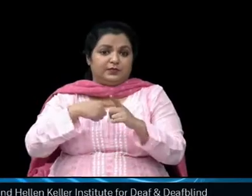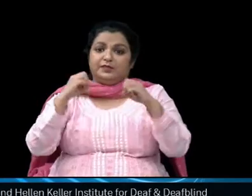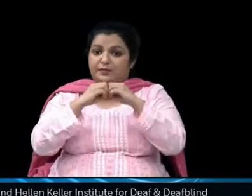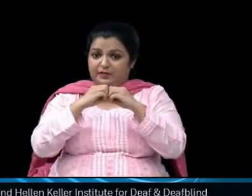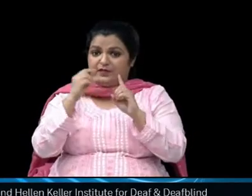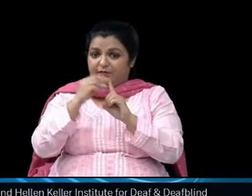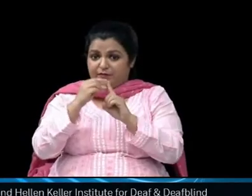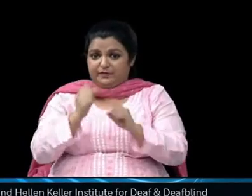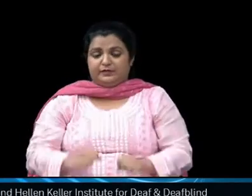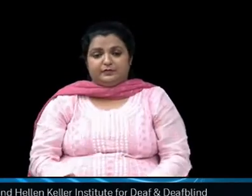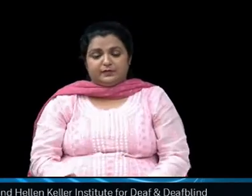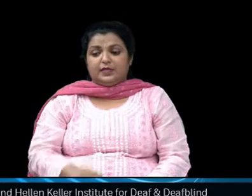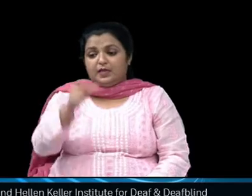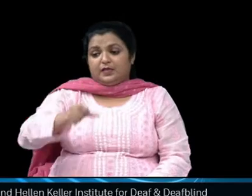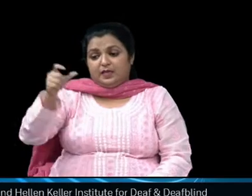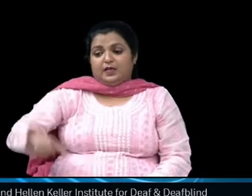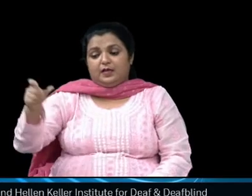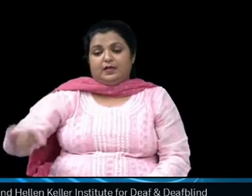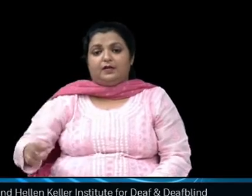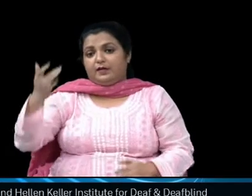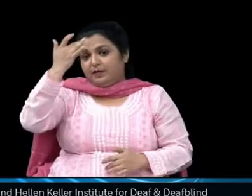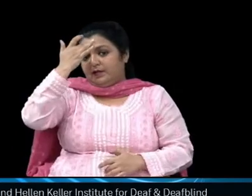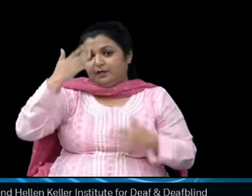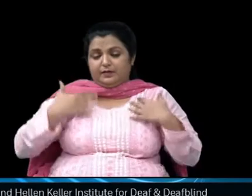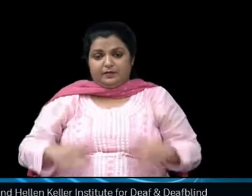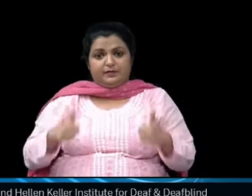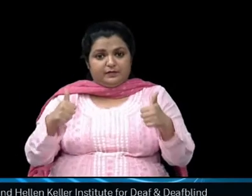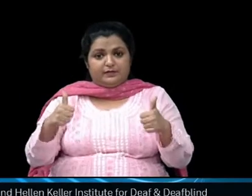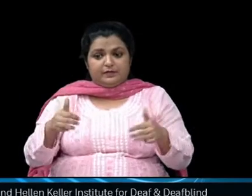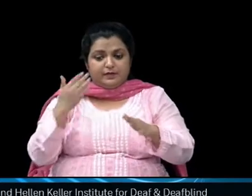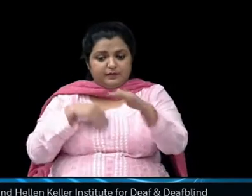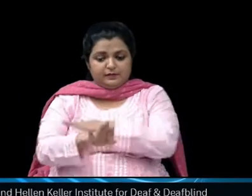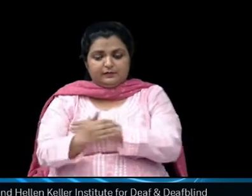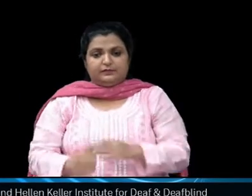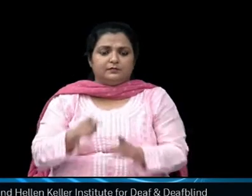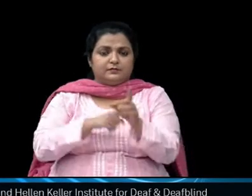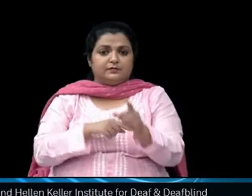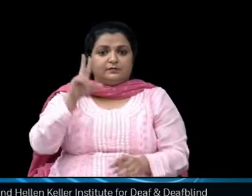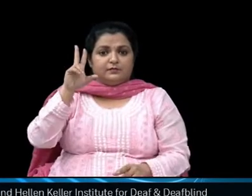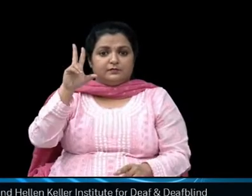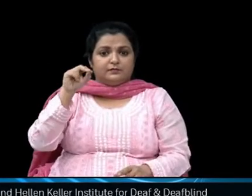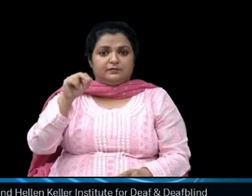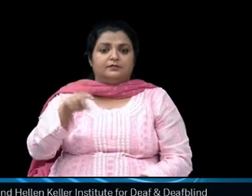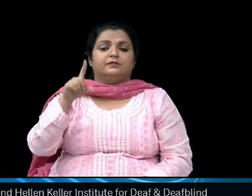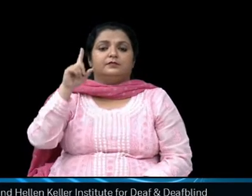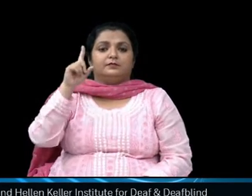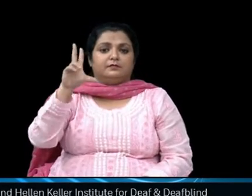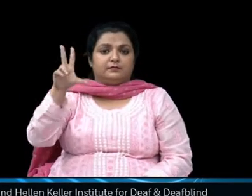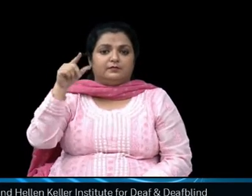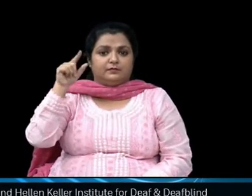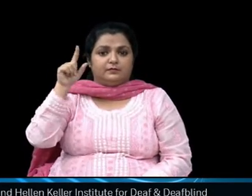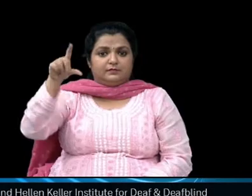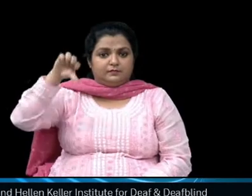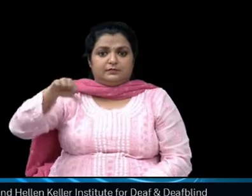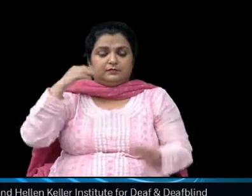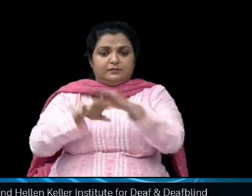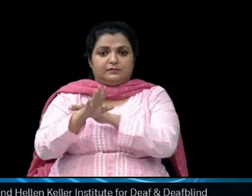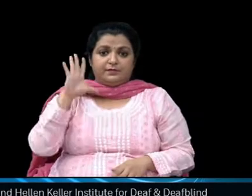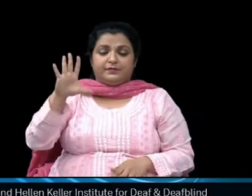मात्मा जोतिवक्त जनाहुक्त योजने अंत्रगर संदोनदा अट्राइकुनिस्मने बास्षे चात्र कोटी पाच धक्षनियर में दस्तावित